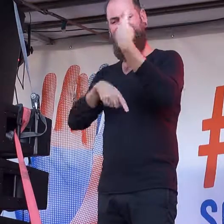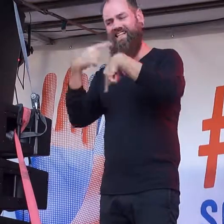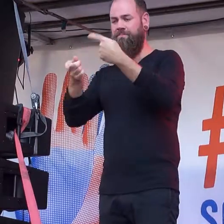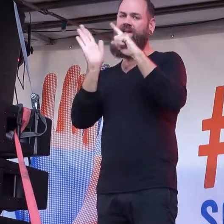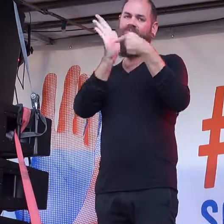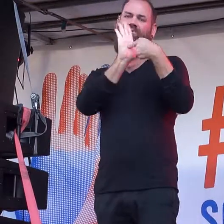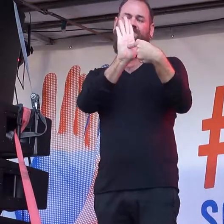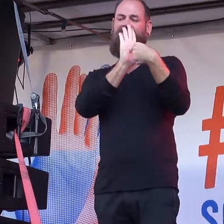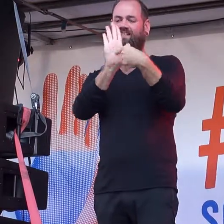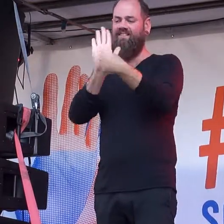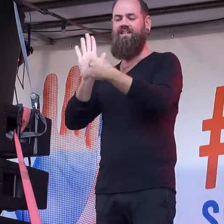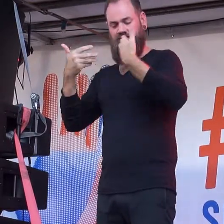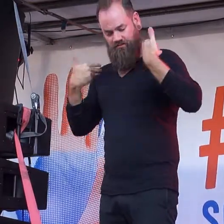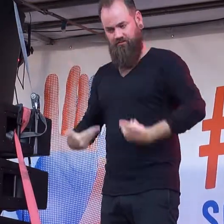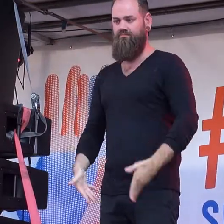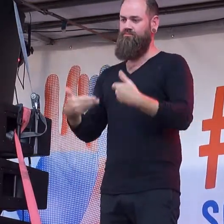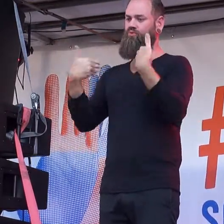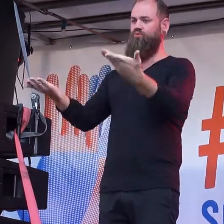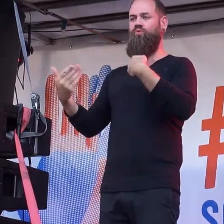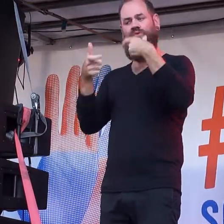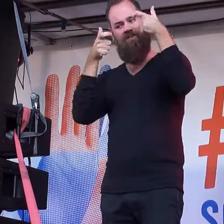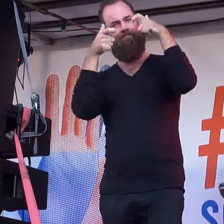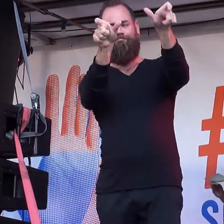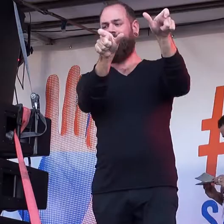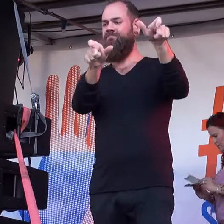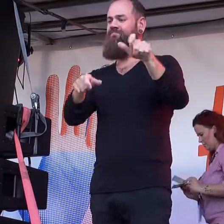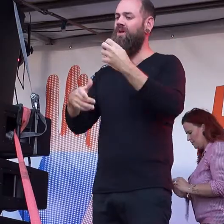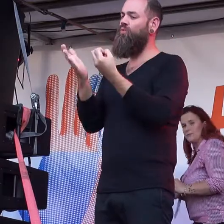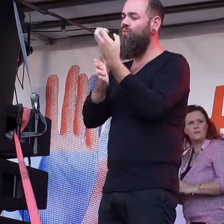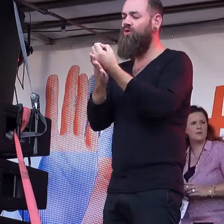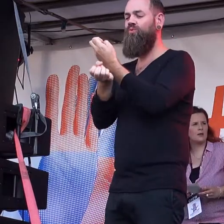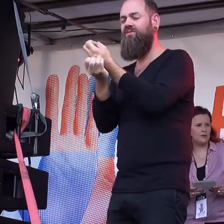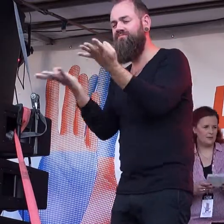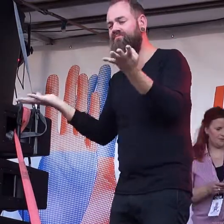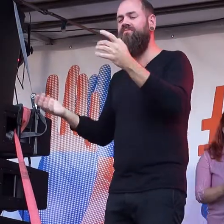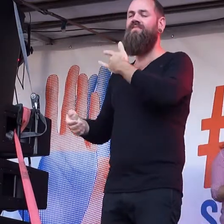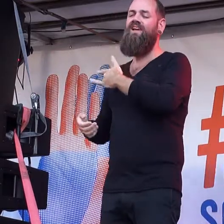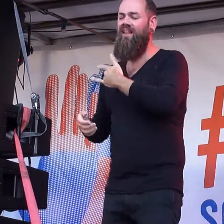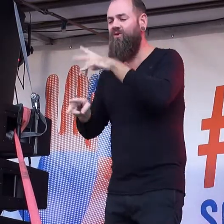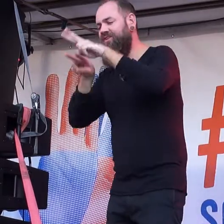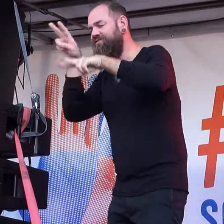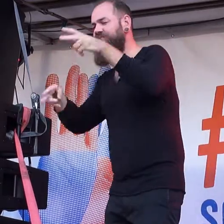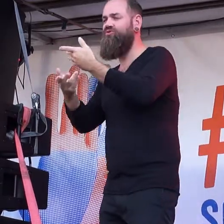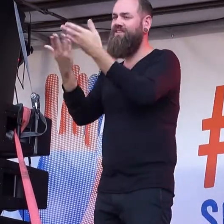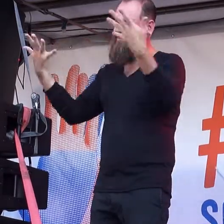unseren unterschiedlichsten kulturellen religiösen herr fünften und teilbar sind herzlichen dank